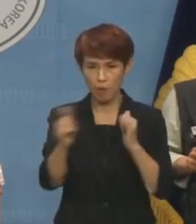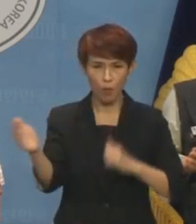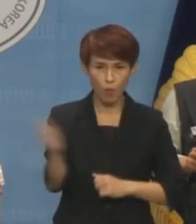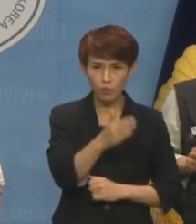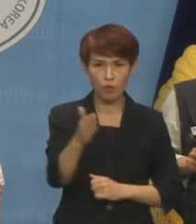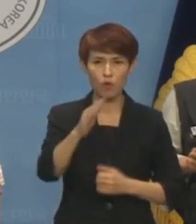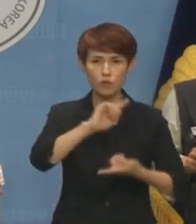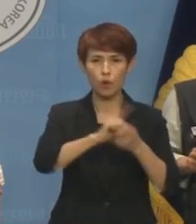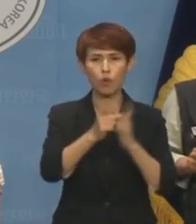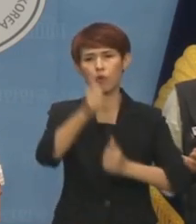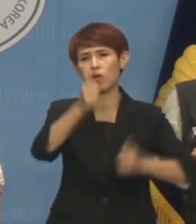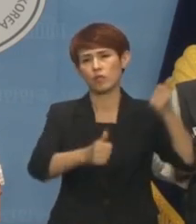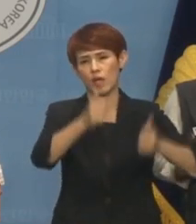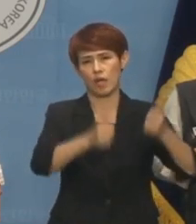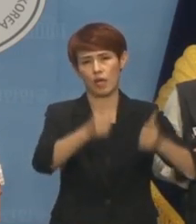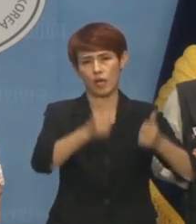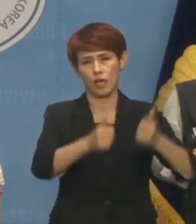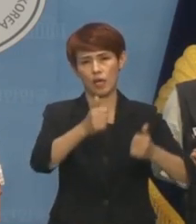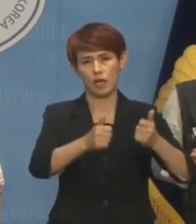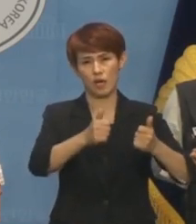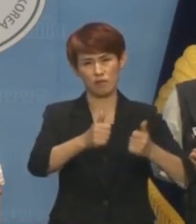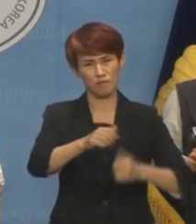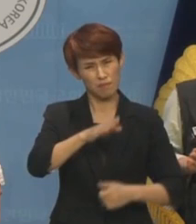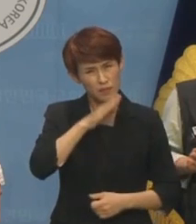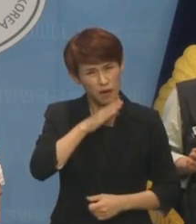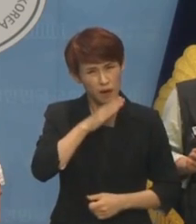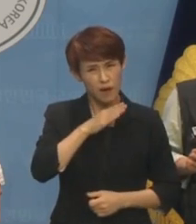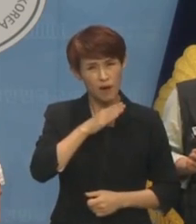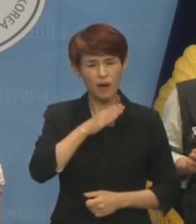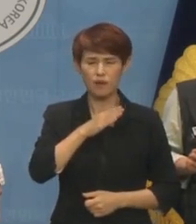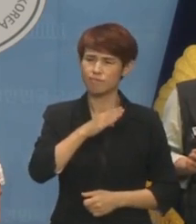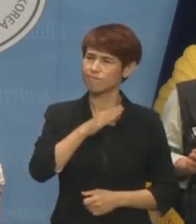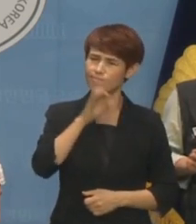서로 경쟁하는 구조가 과연 맞습니까?